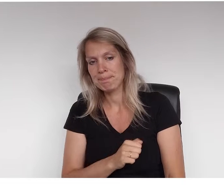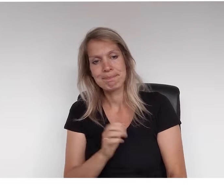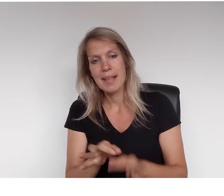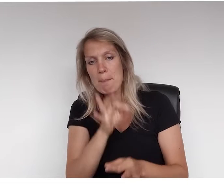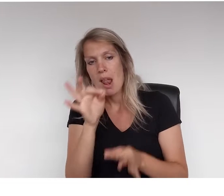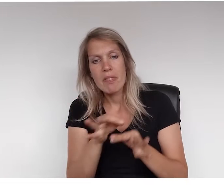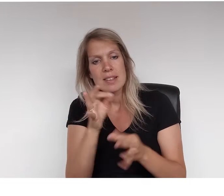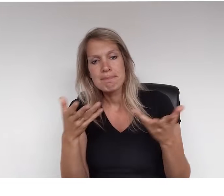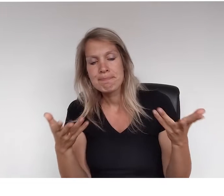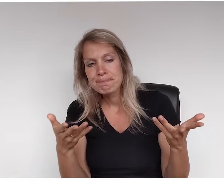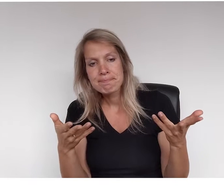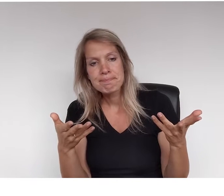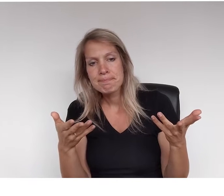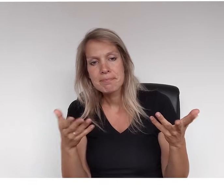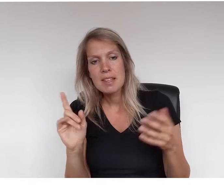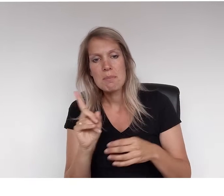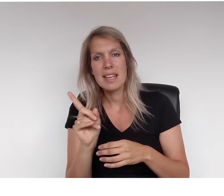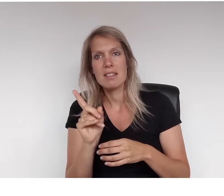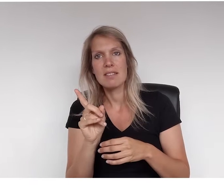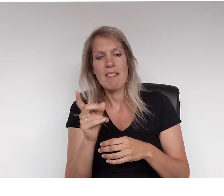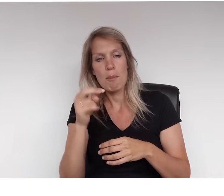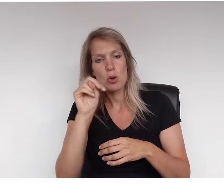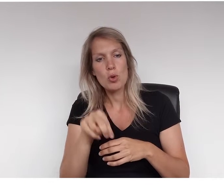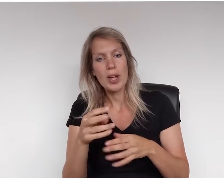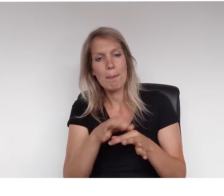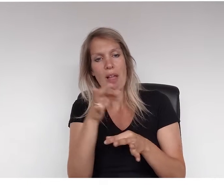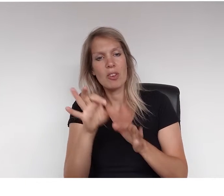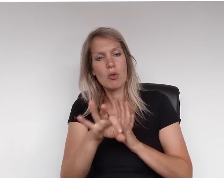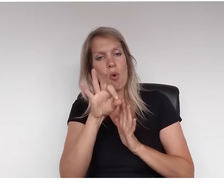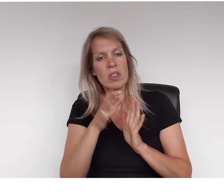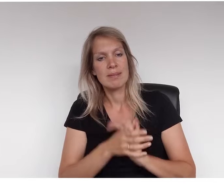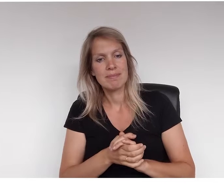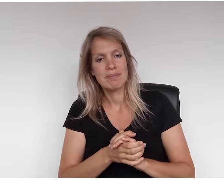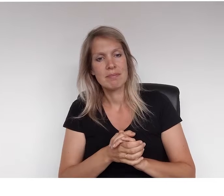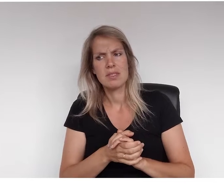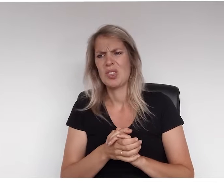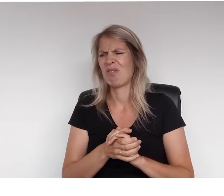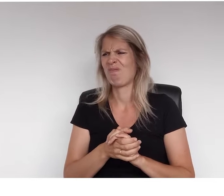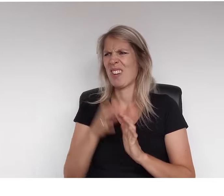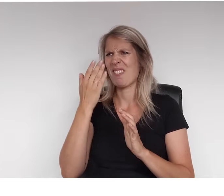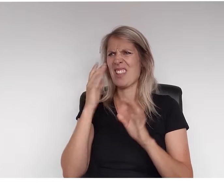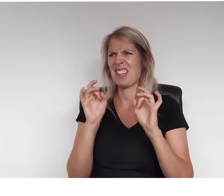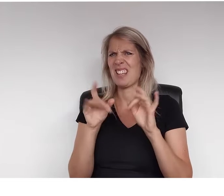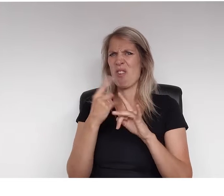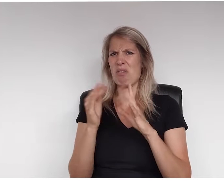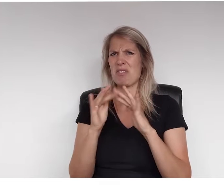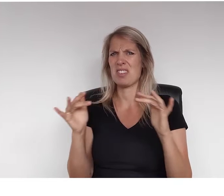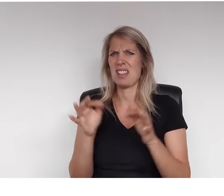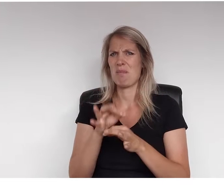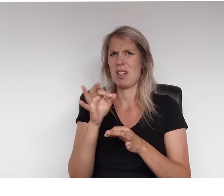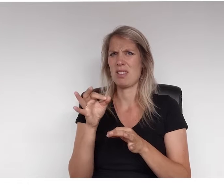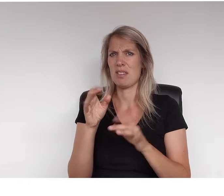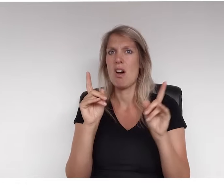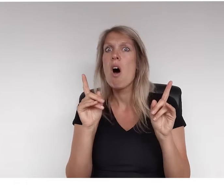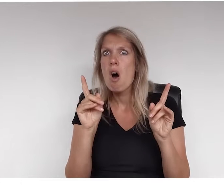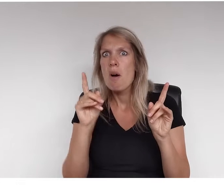Oh. Dus we hebben alsnog nu geen planten natuurlijk. Ja, maar daar weet ik helemaal niks over verschillende planten. Nee, ik eigenlijk ook niet. Maar weet